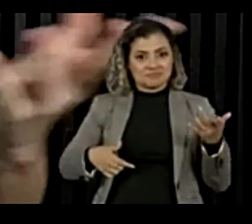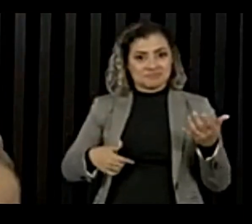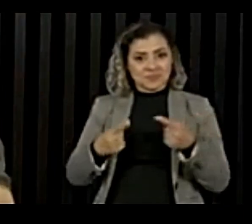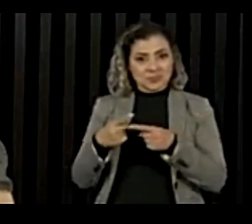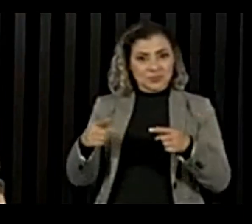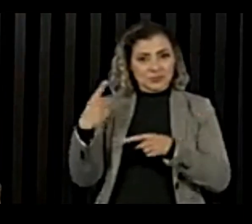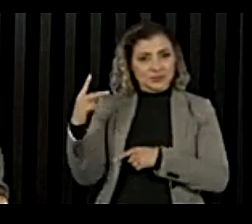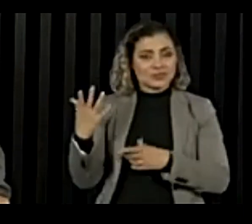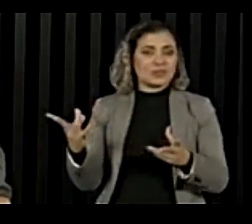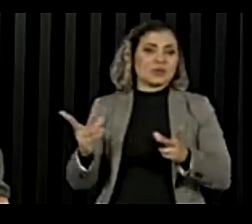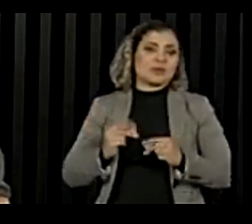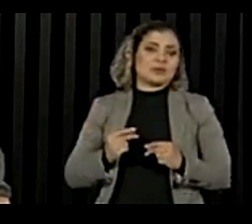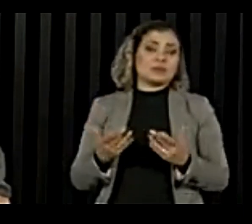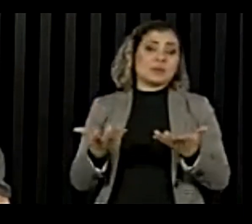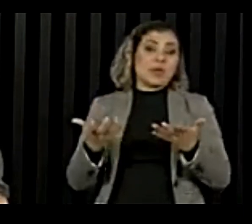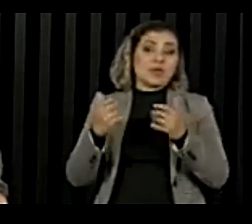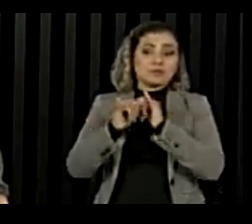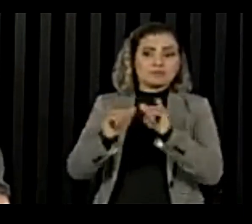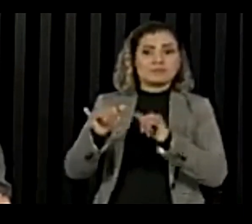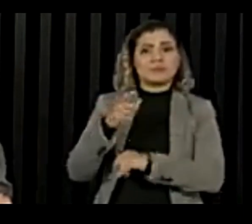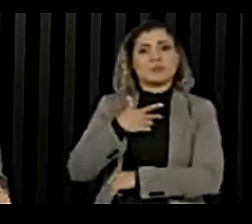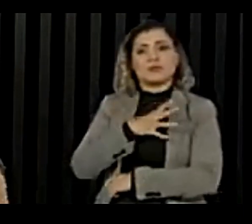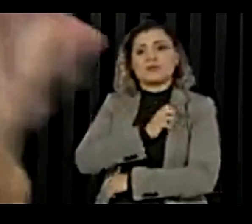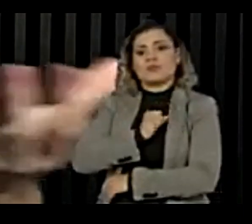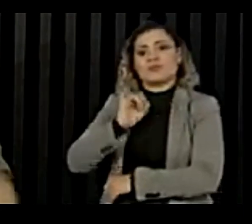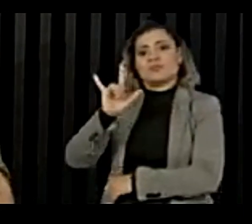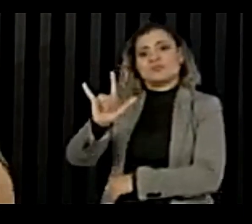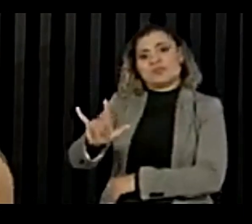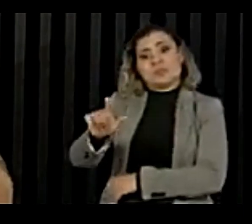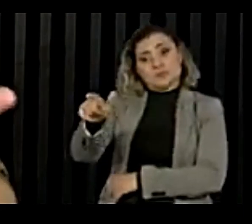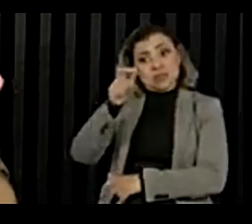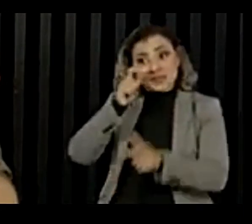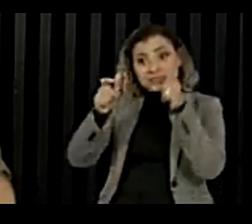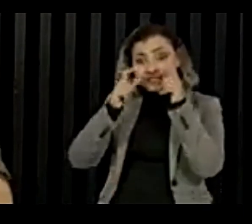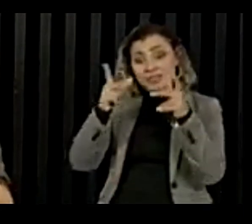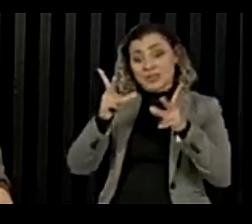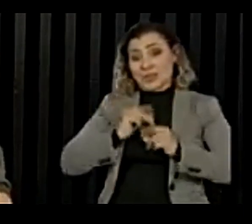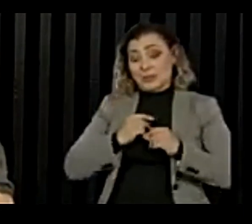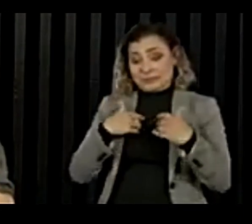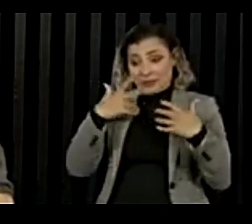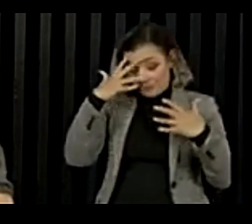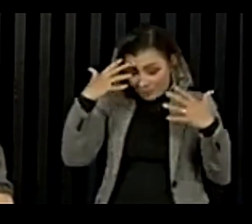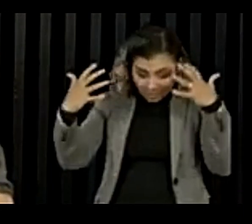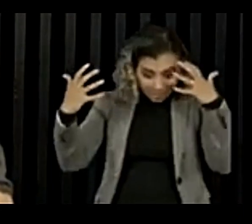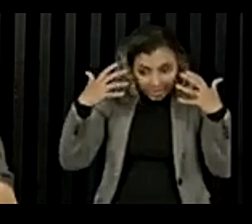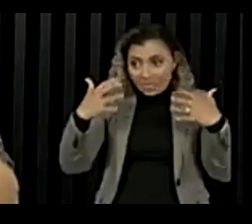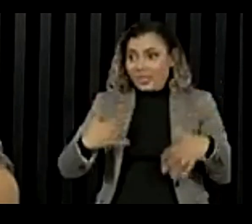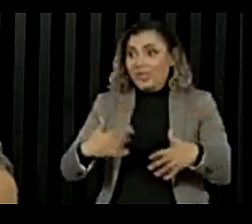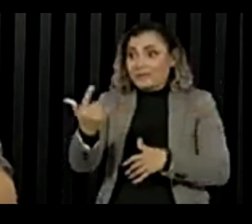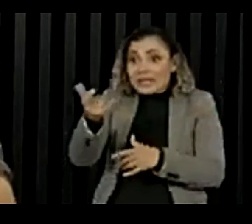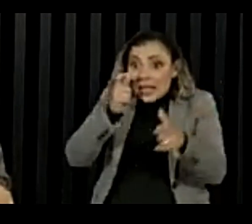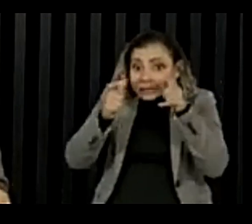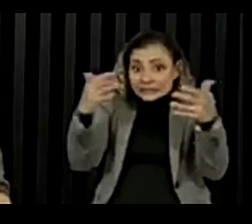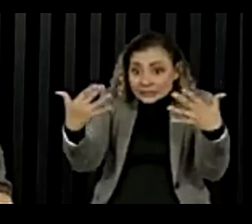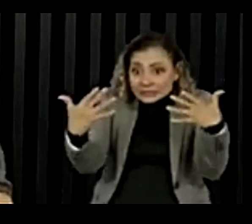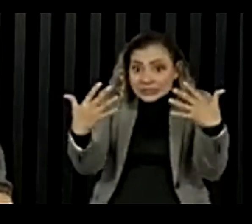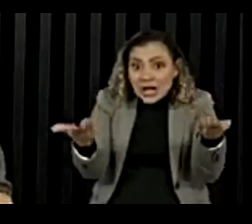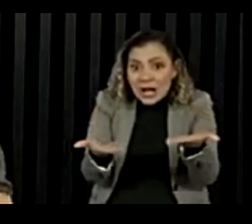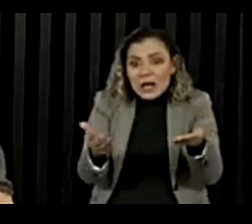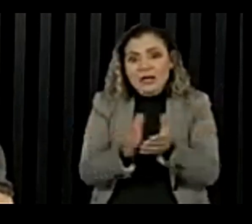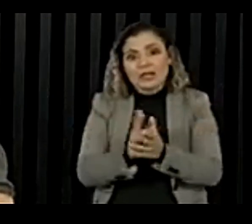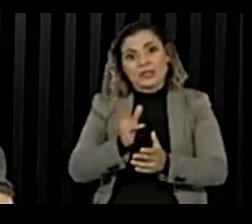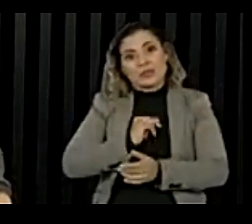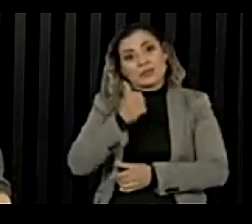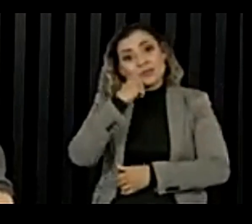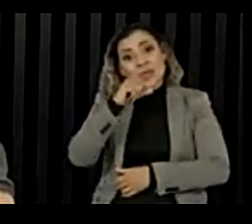Bom, primeiro, Lulu Santos, eu quero dizer que eu te amo e você estar me assistindo me deixa muito confuso, porque é muito estranho. Minha mãe,